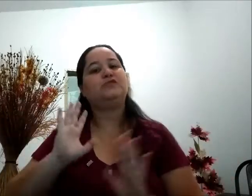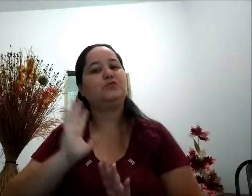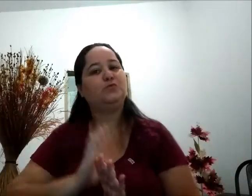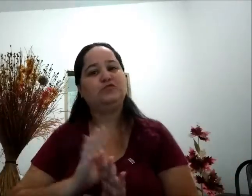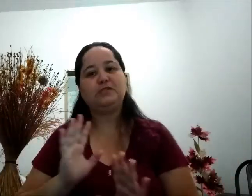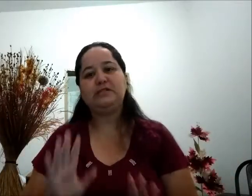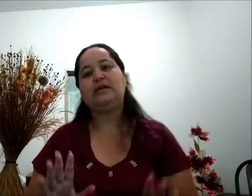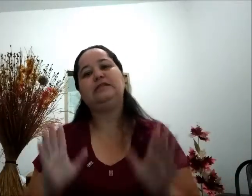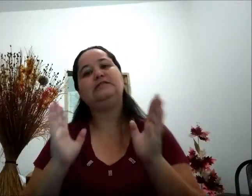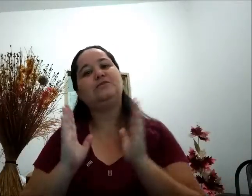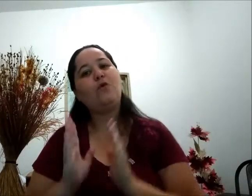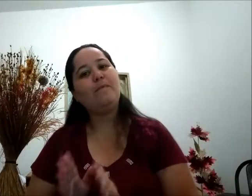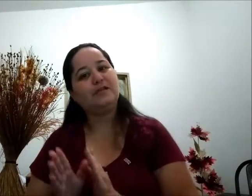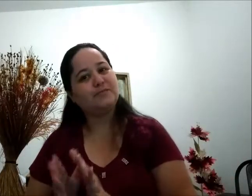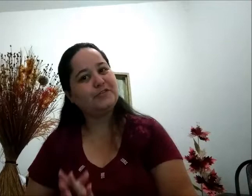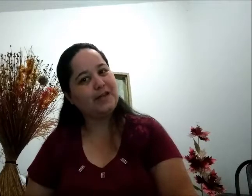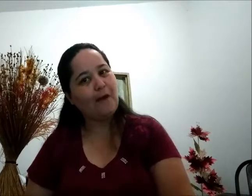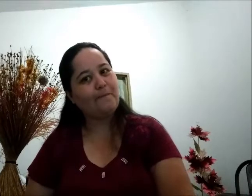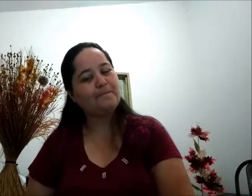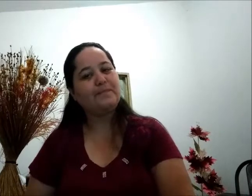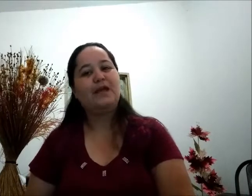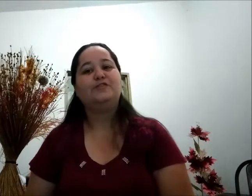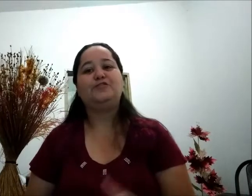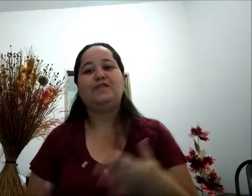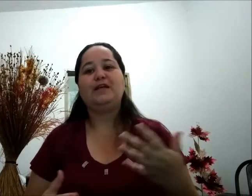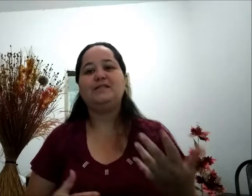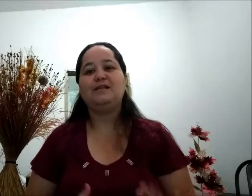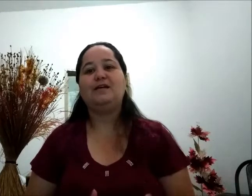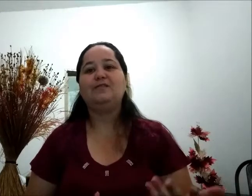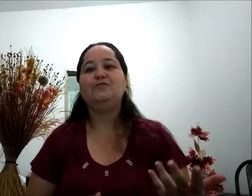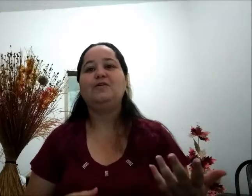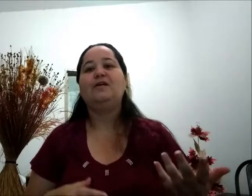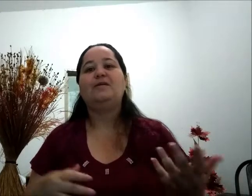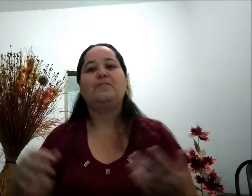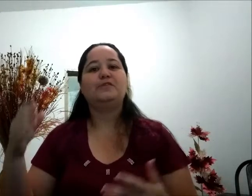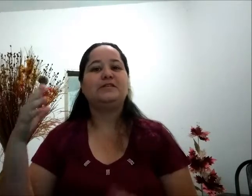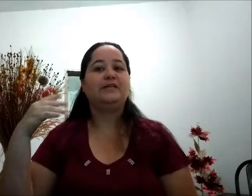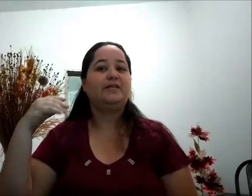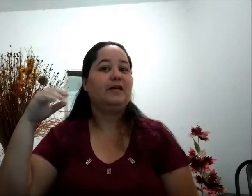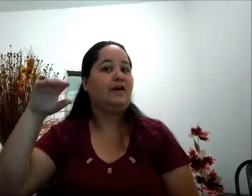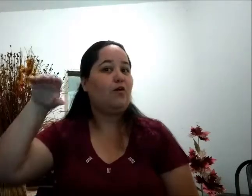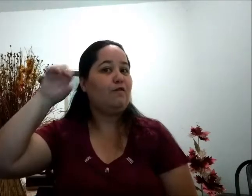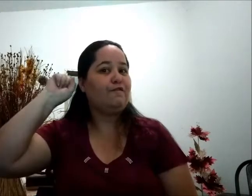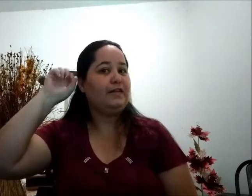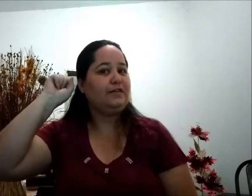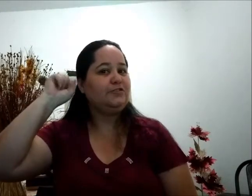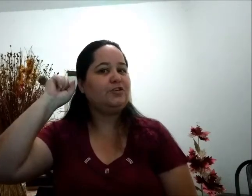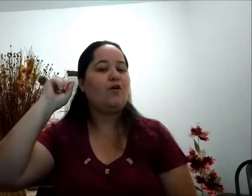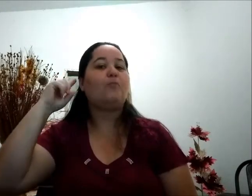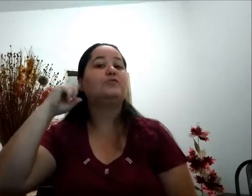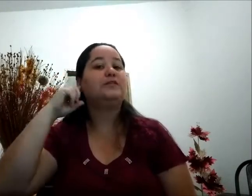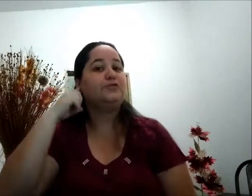duas Josianes com o mesmo sinal. Diferenciando por ser ouvinte ou por ser